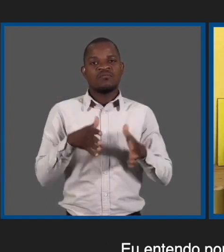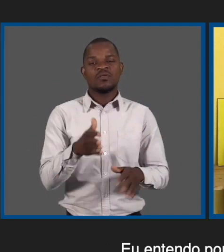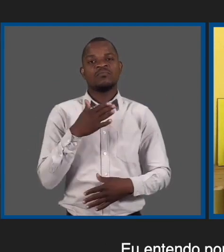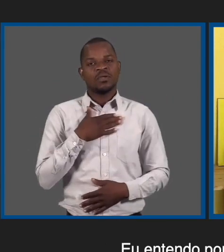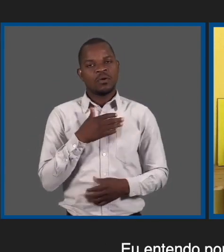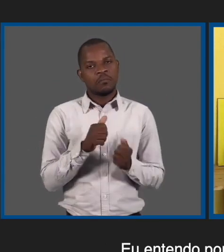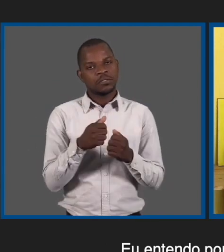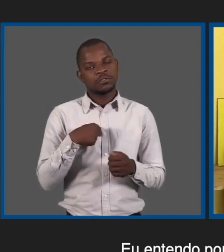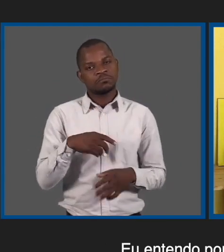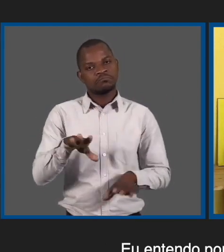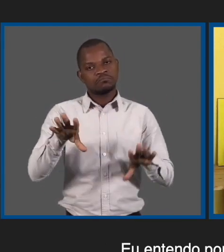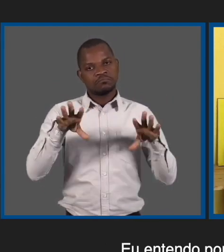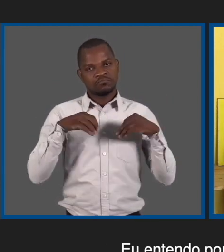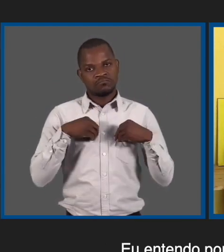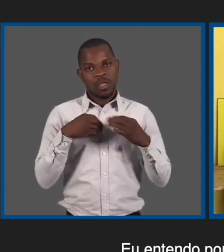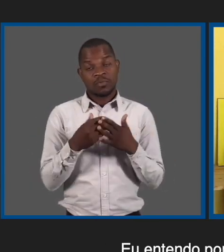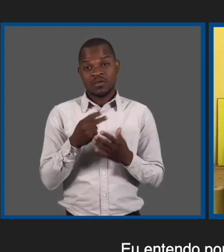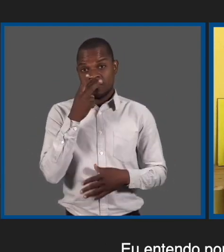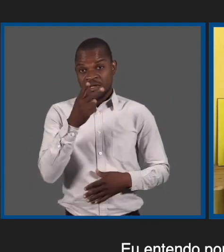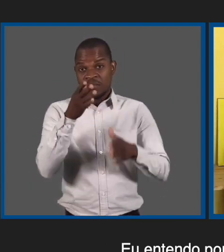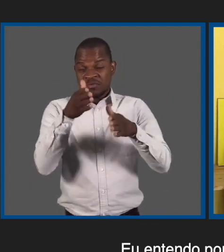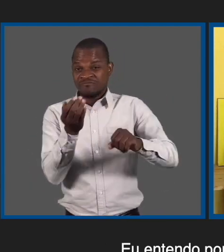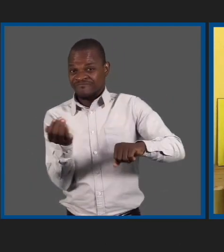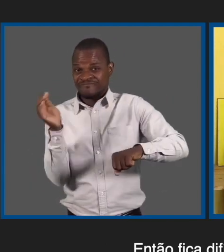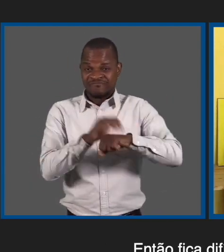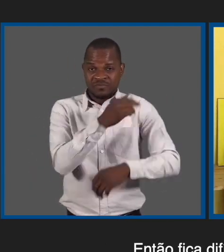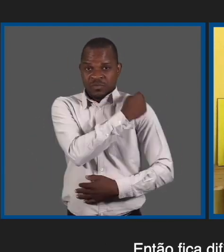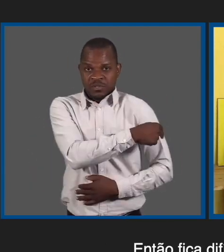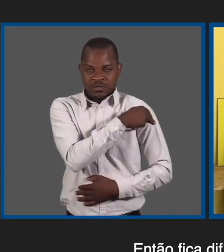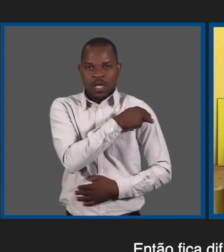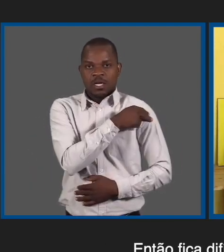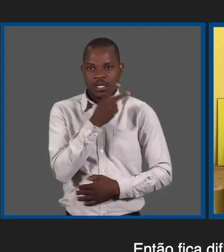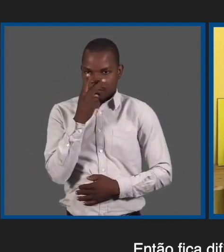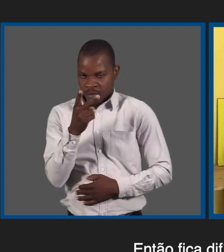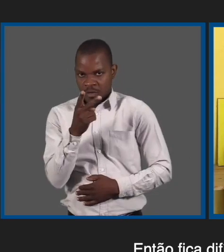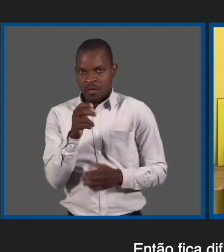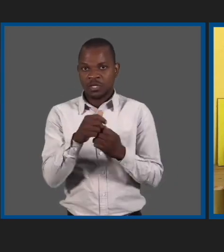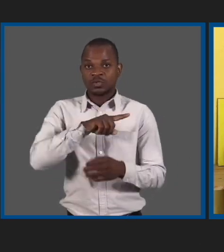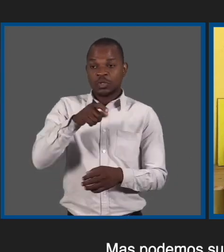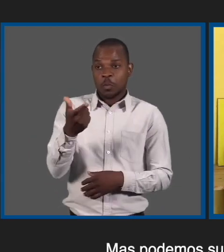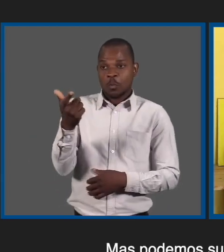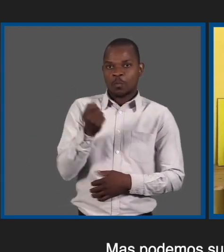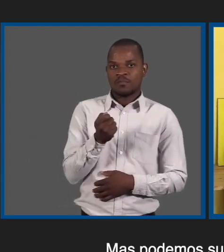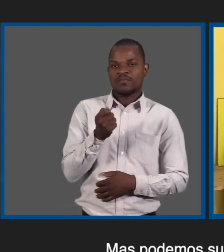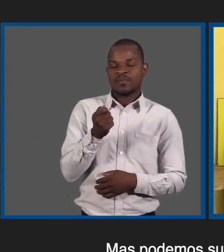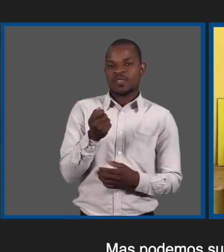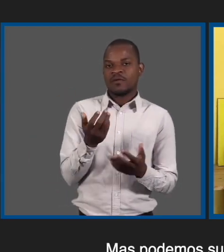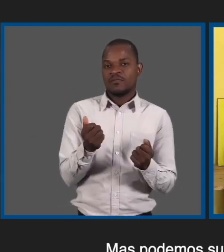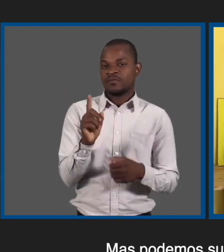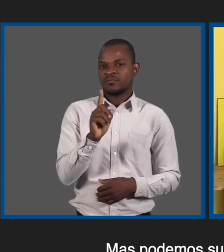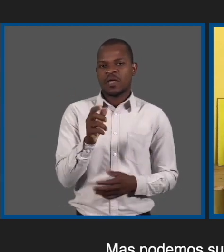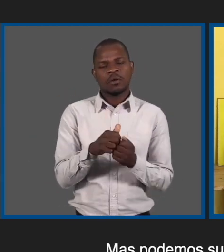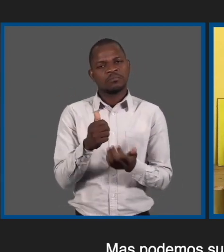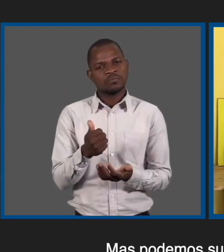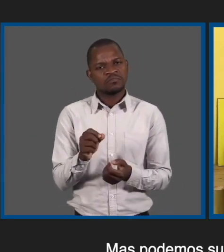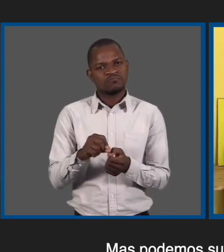entendo porque, às vezes, é difícil, até quando vemos um profissional a fazer. Então, fica difícil sermos nós a replicarmos. Mas podemos substituir